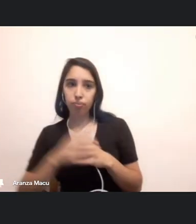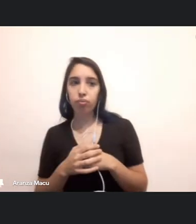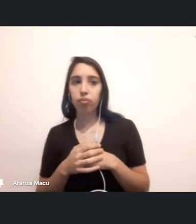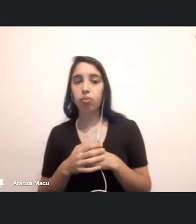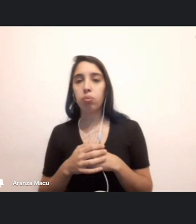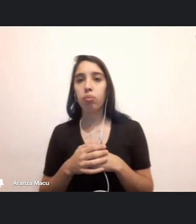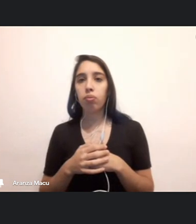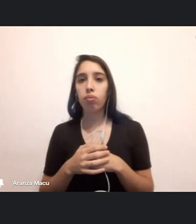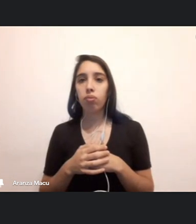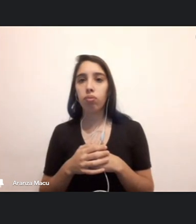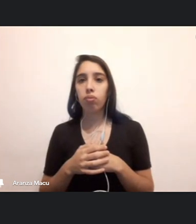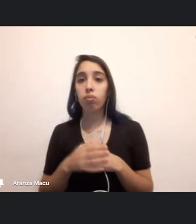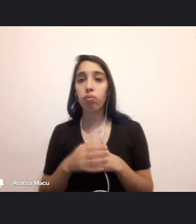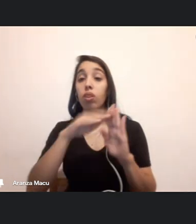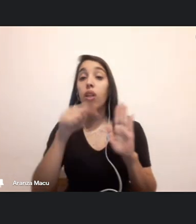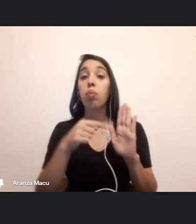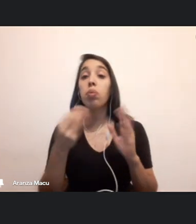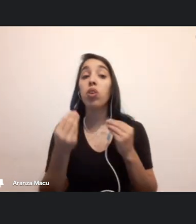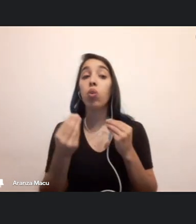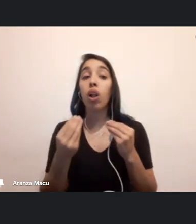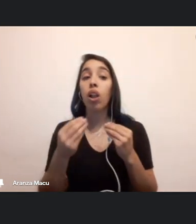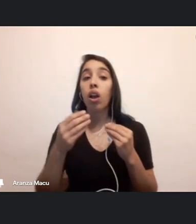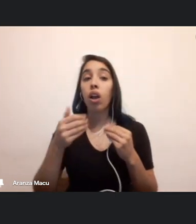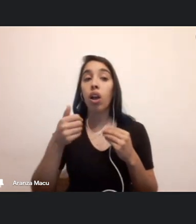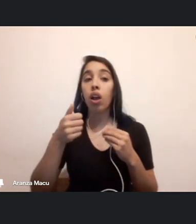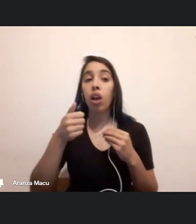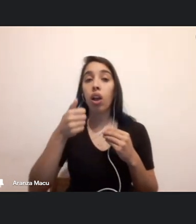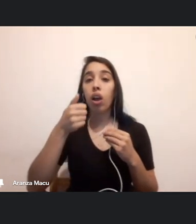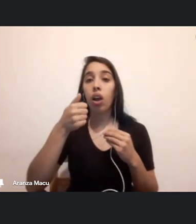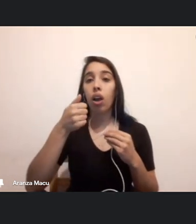Luego tenemos advancement.